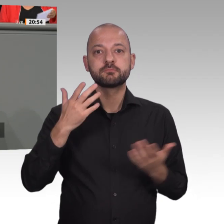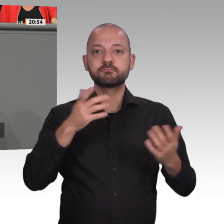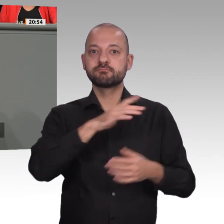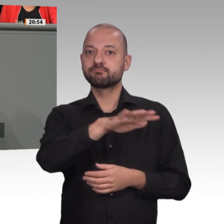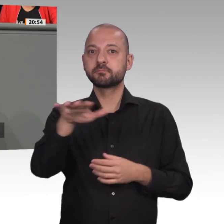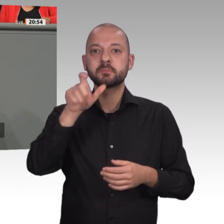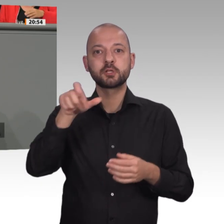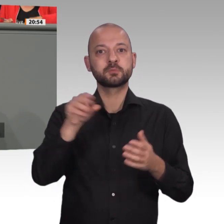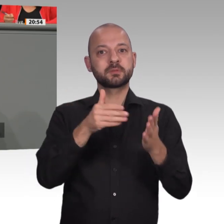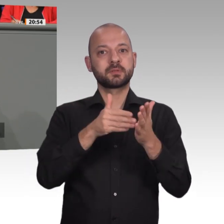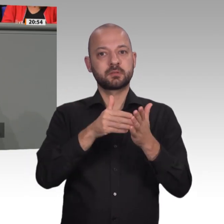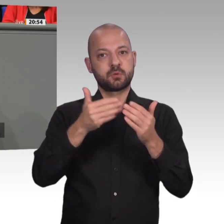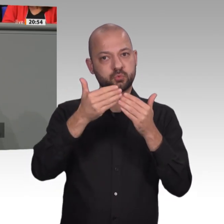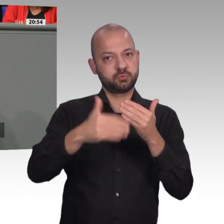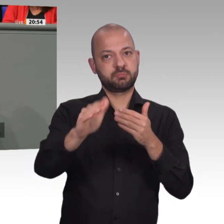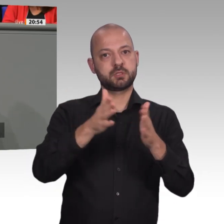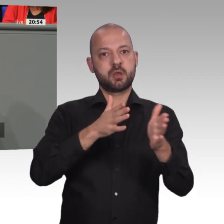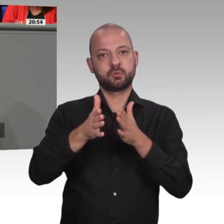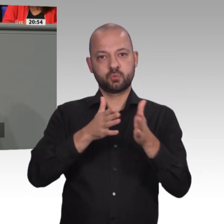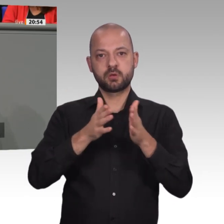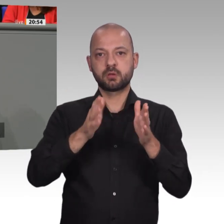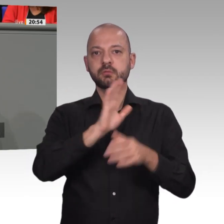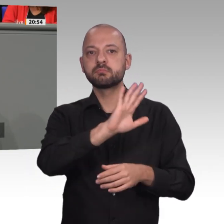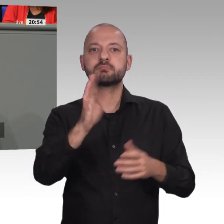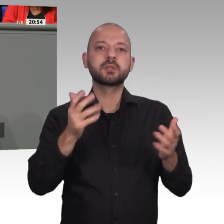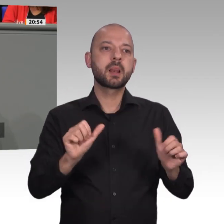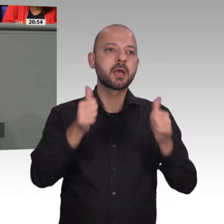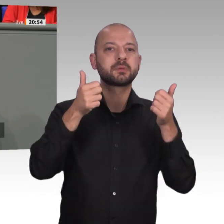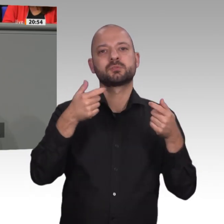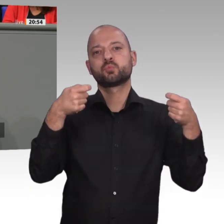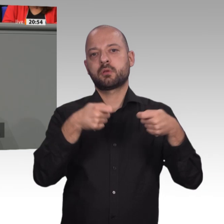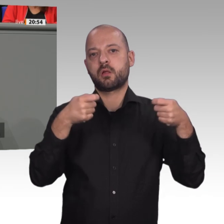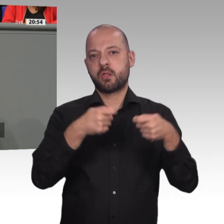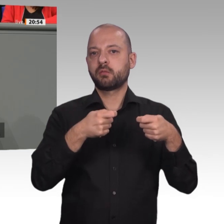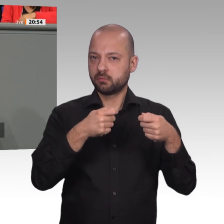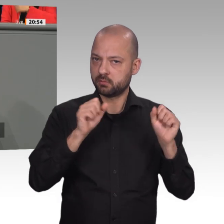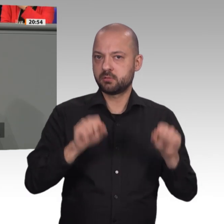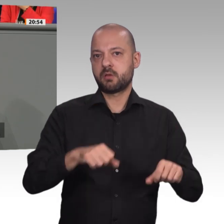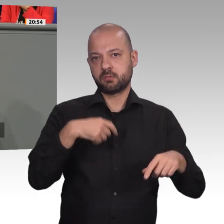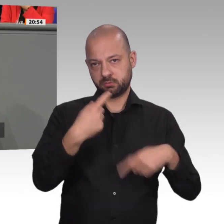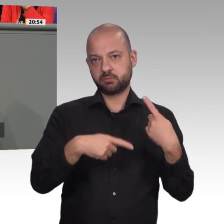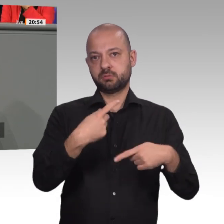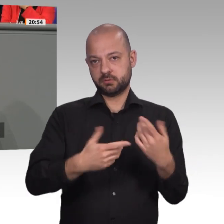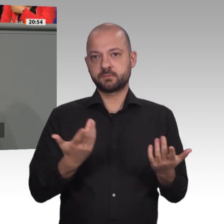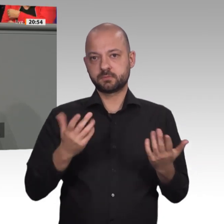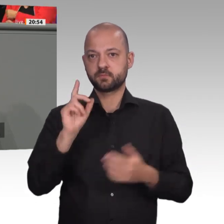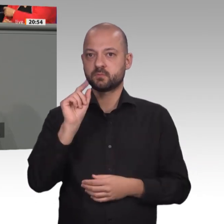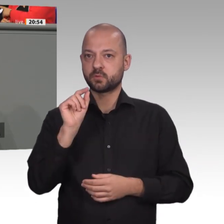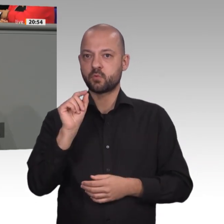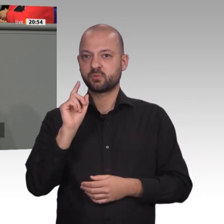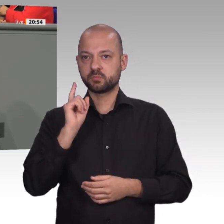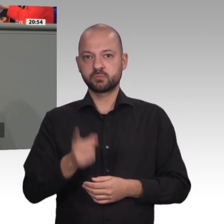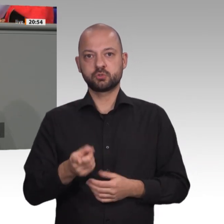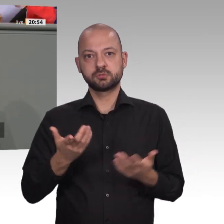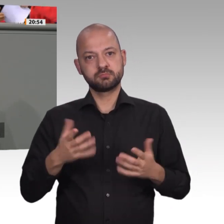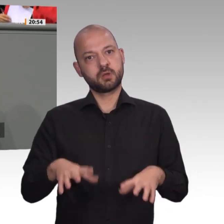Änderungsantrag sichergestellt. Damit wird Anfang Januar 2020 kein Abzug von der Grundsicherung auf der erst Ende Januar zufließenden